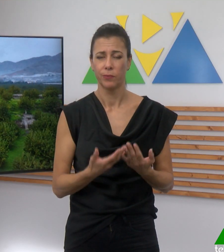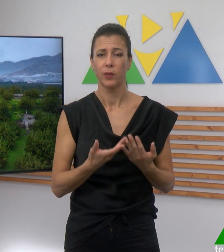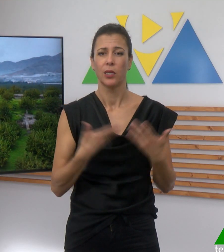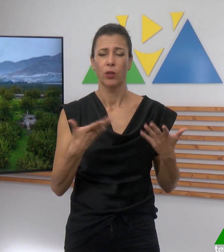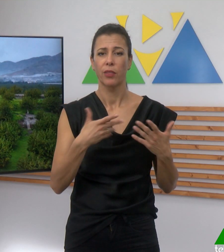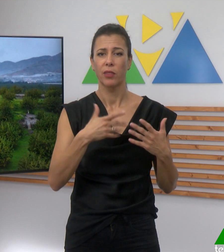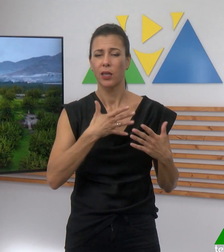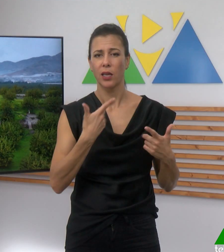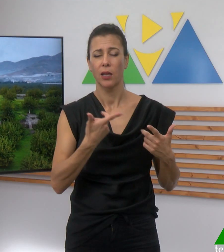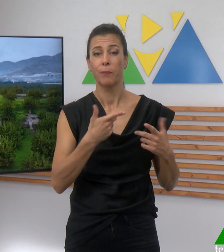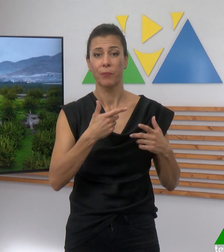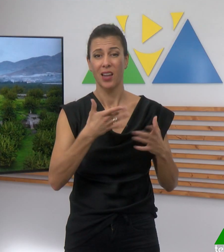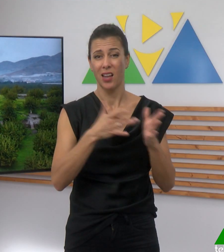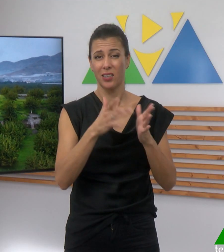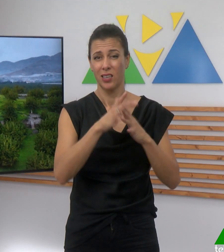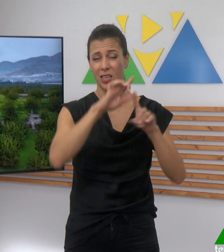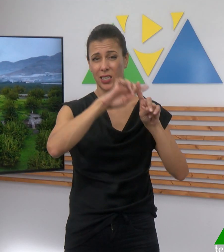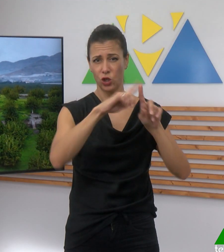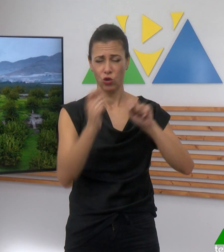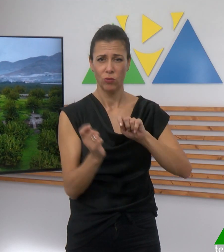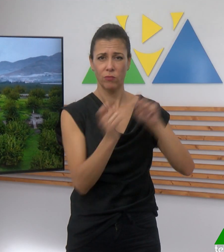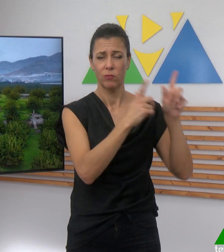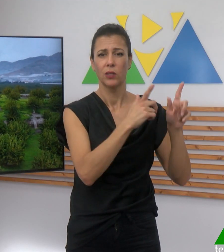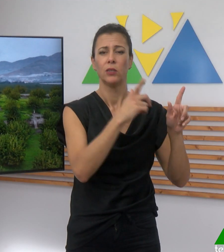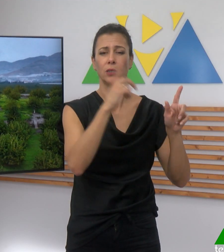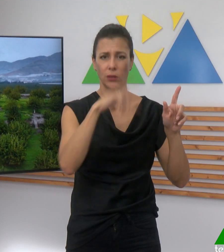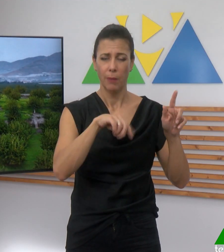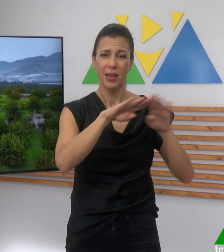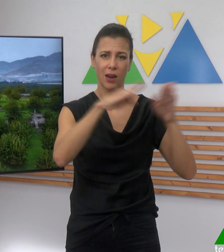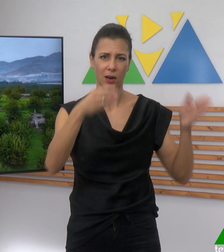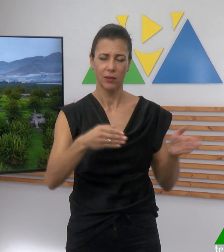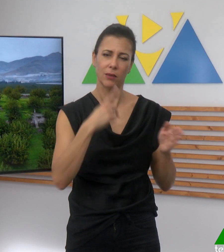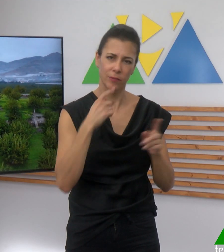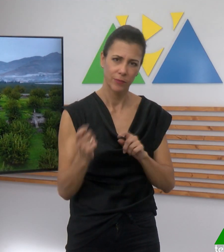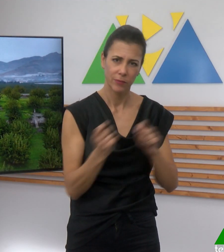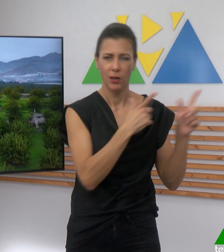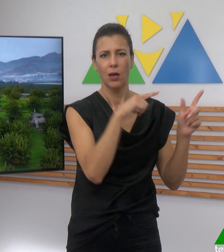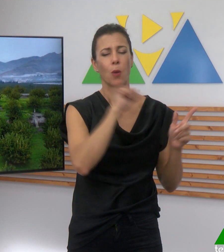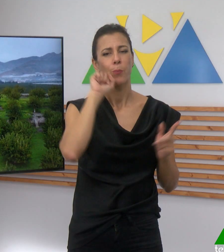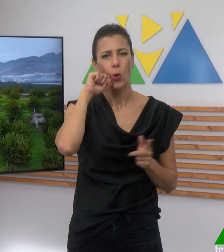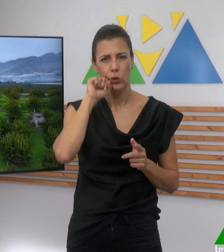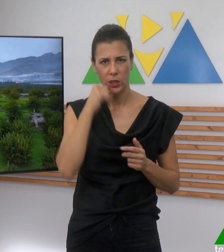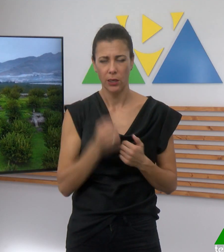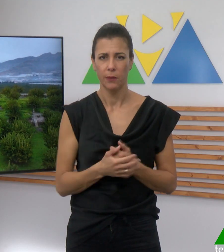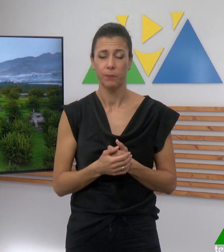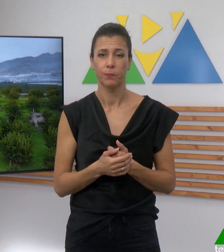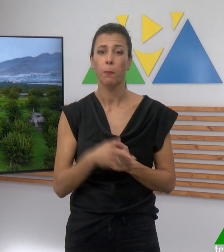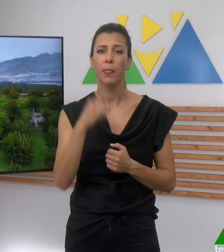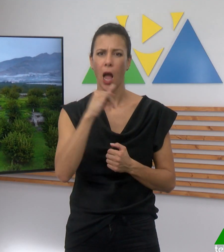llevarse el Cristo y su altar deciden llevárselo a motril hay una pelea en motril